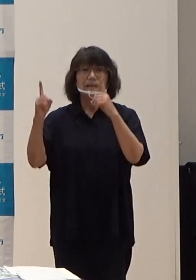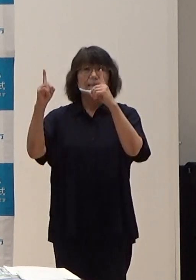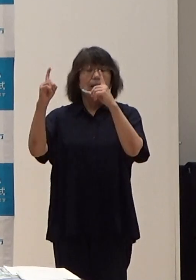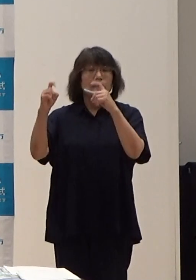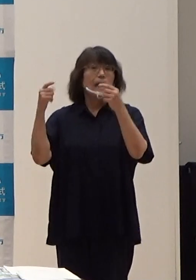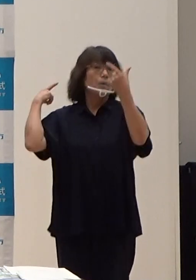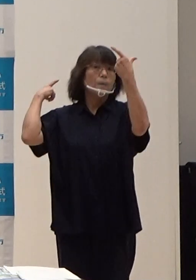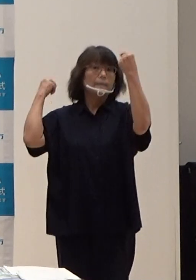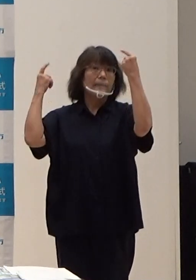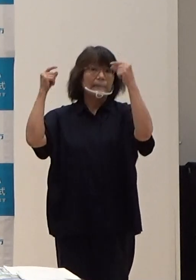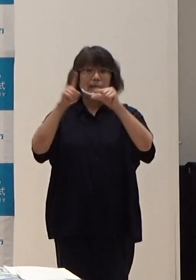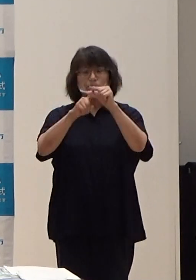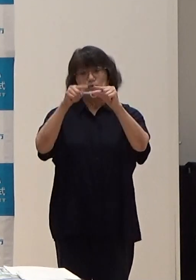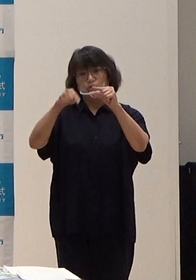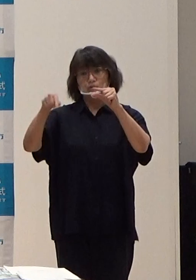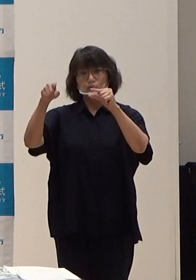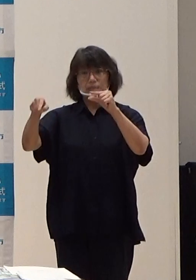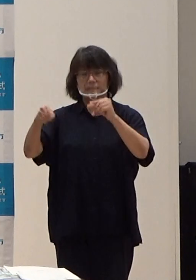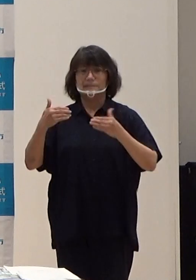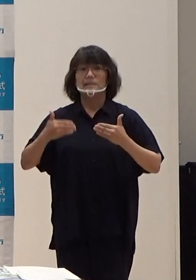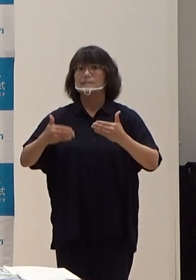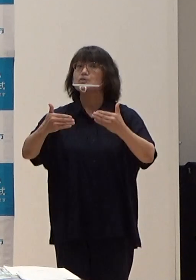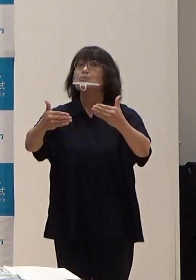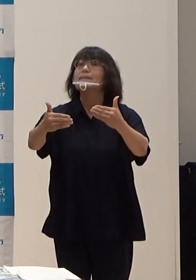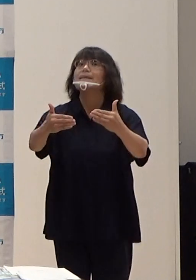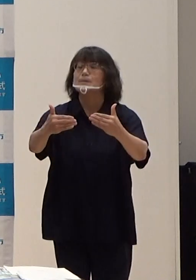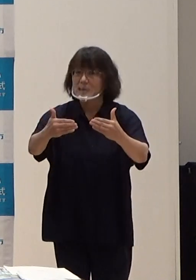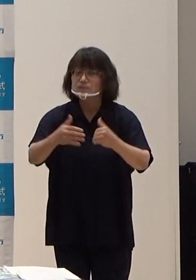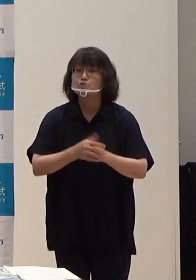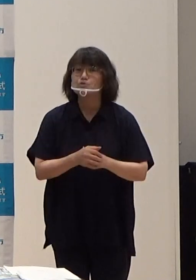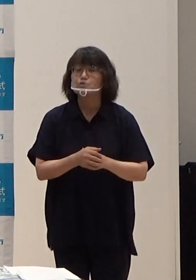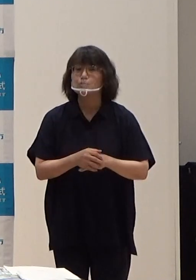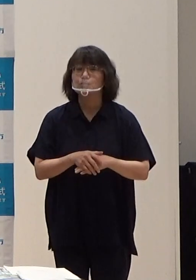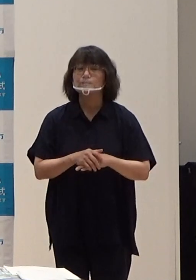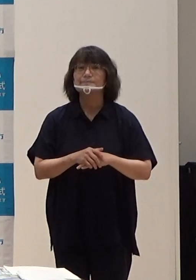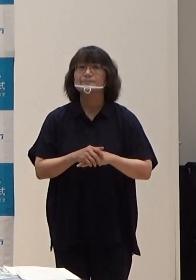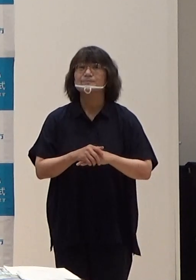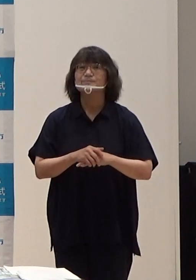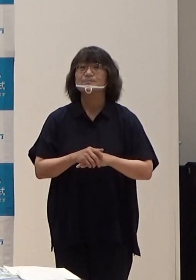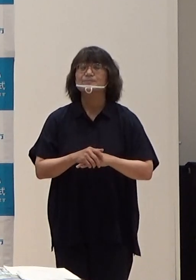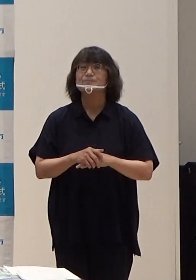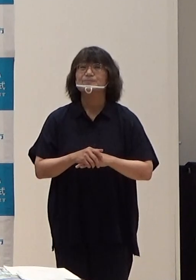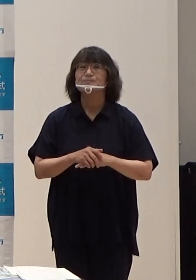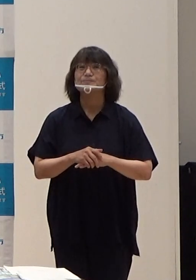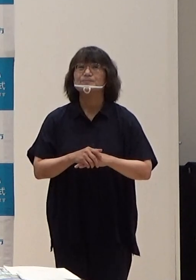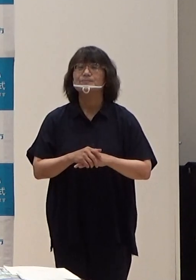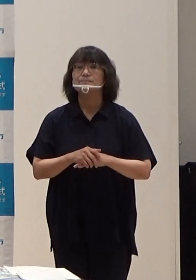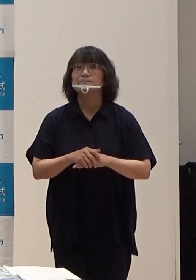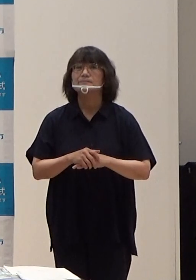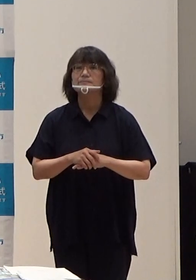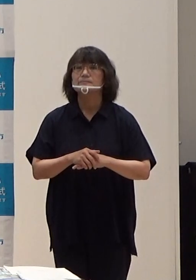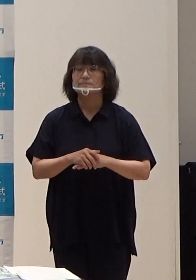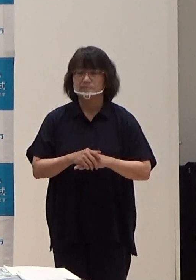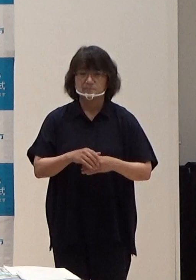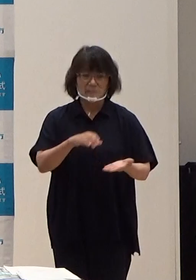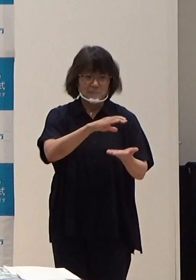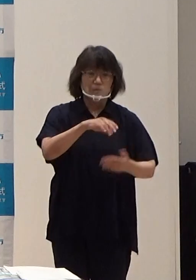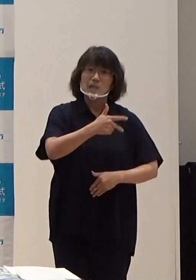プロジェクトでございますが、先般この豊田市郡山市のチーム